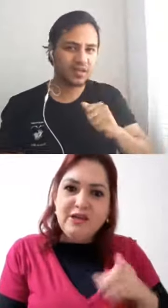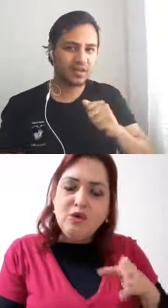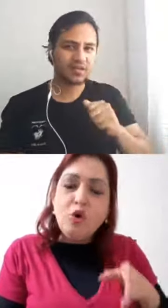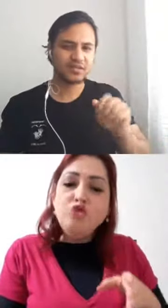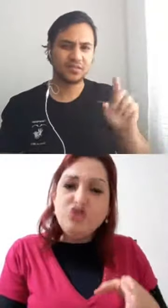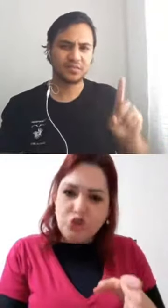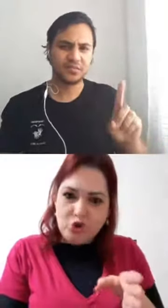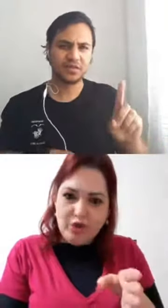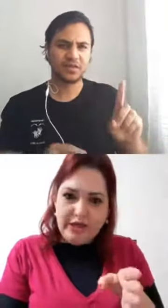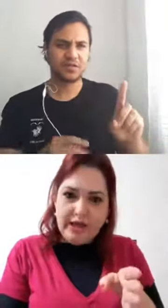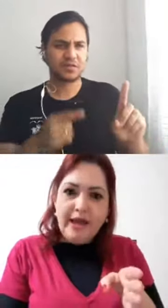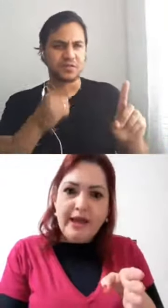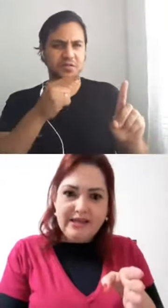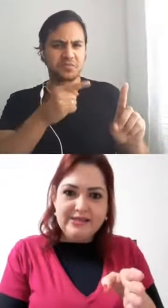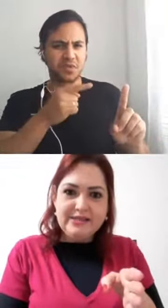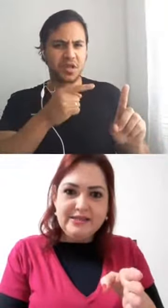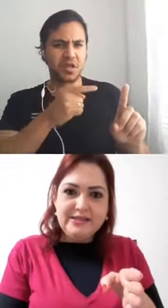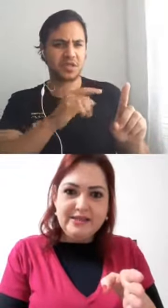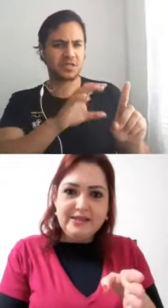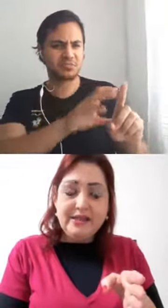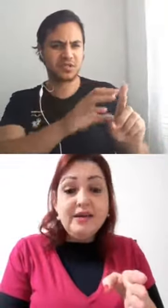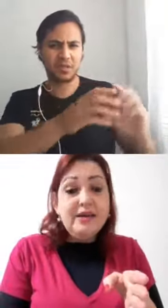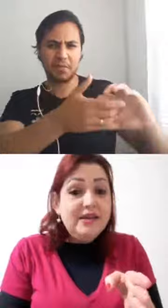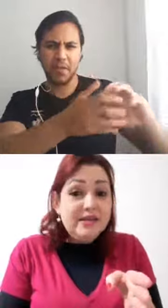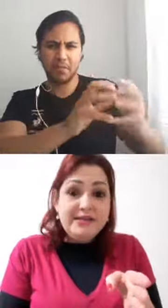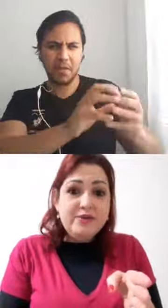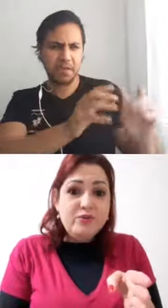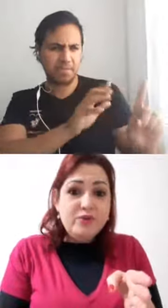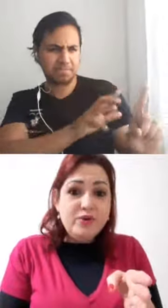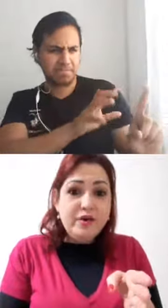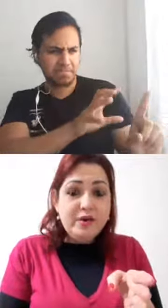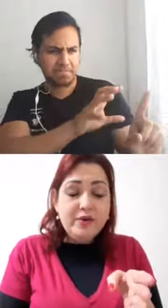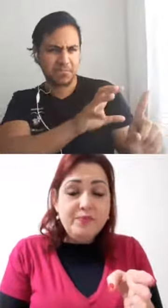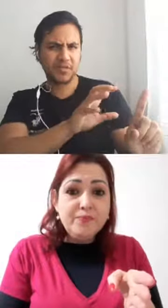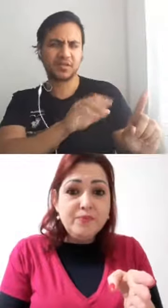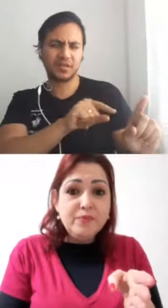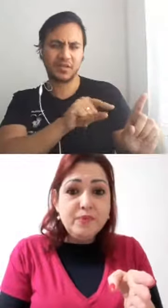gente condiciona ela? Então,